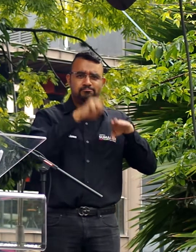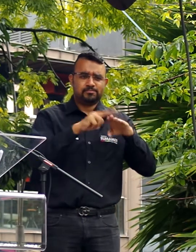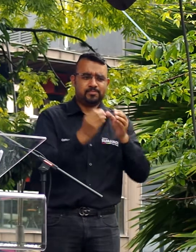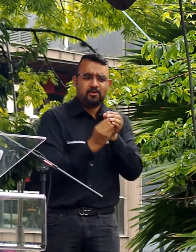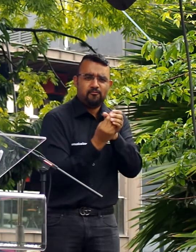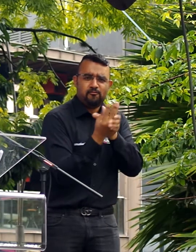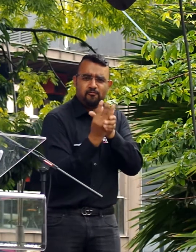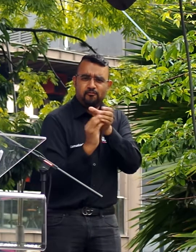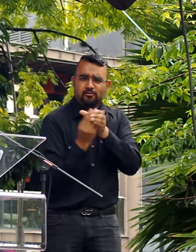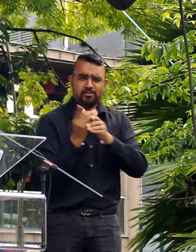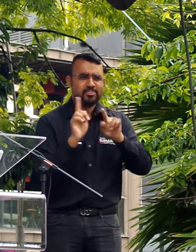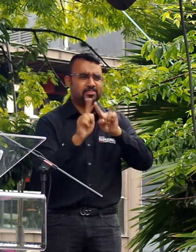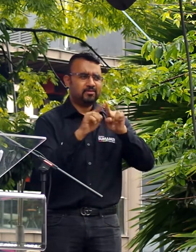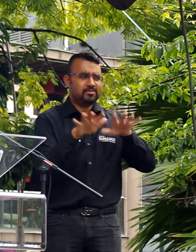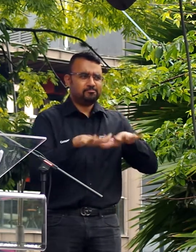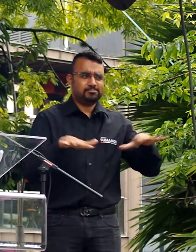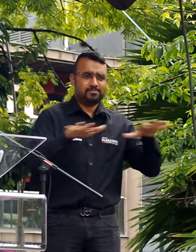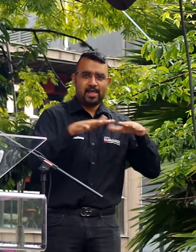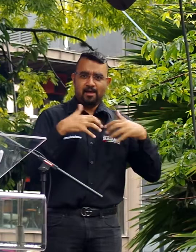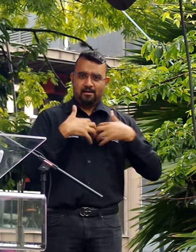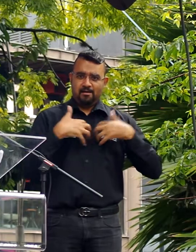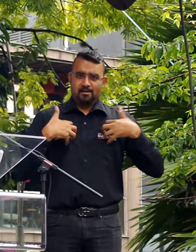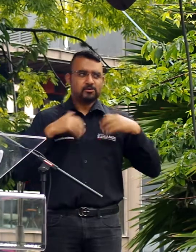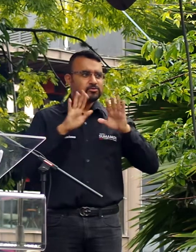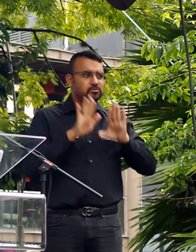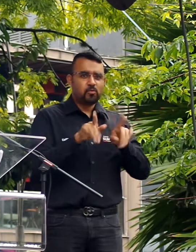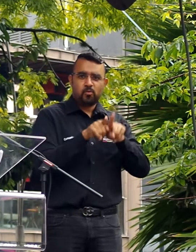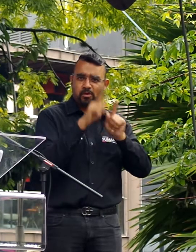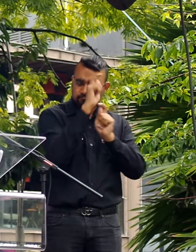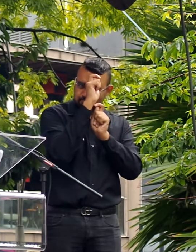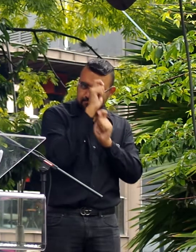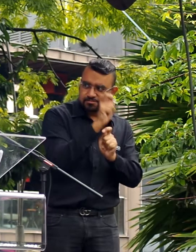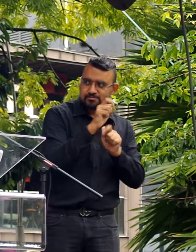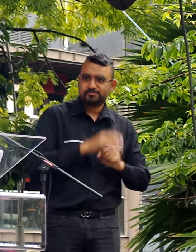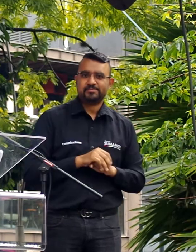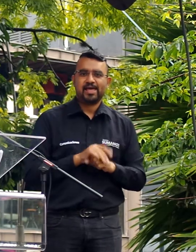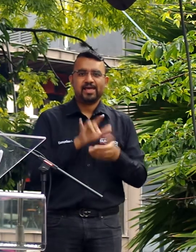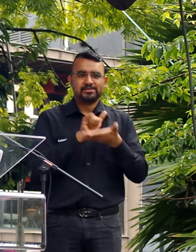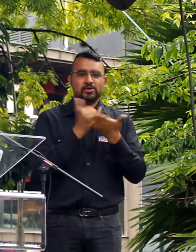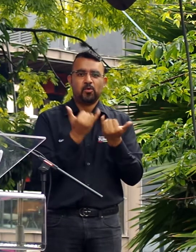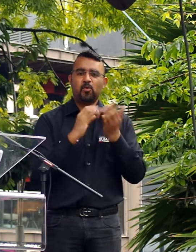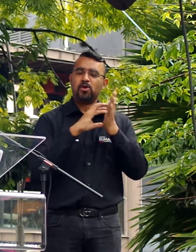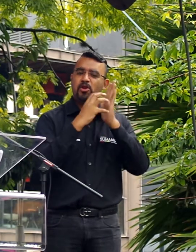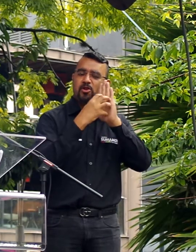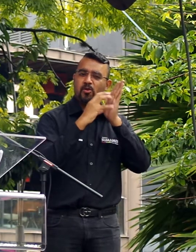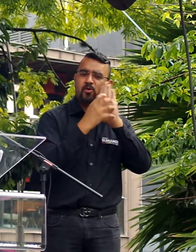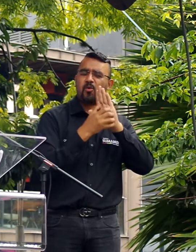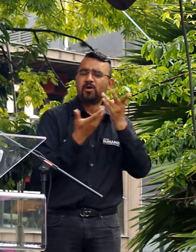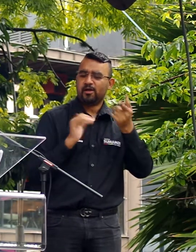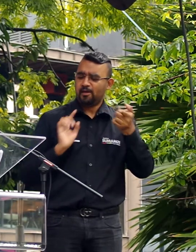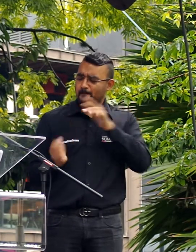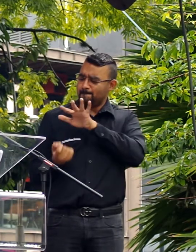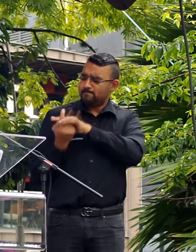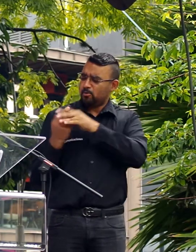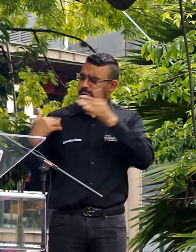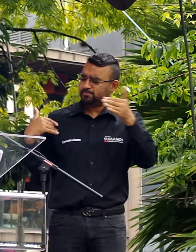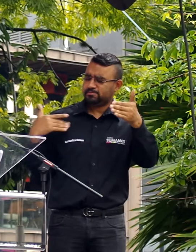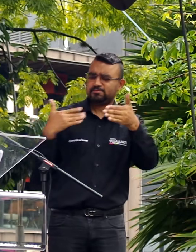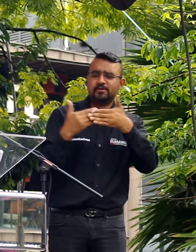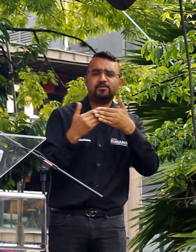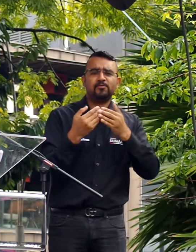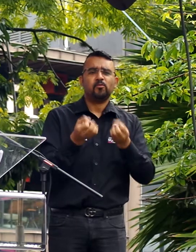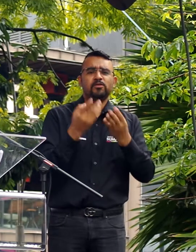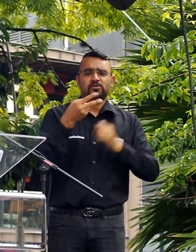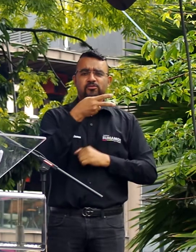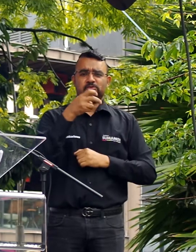tenemos en todo nuestro territorio. De ahí nuestro logo, Envigado, 247 años, territorio de vida